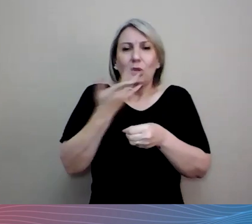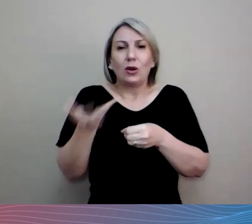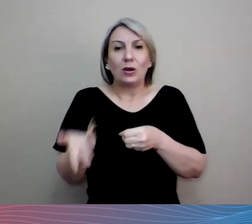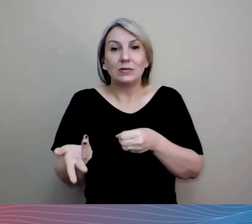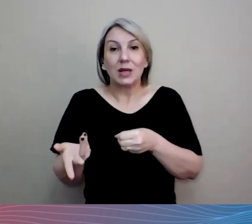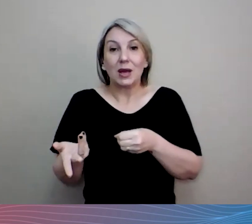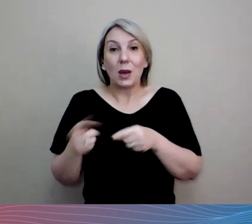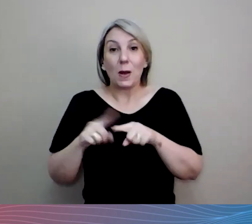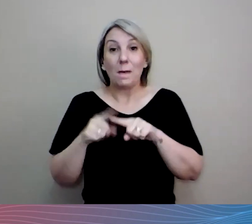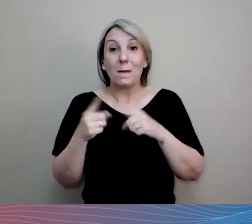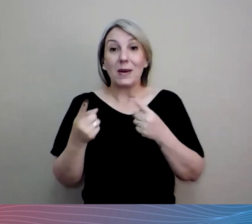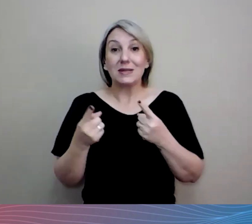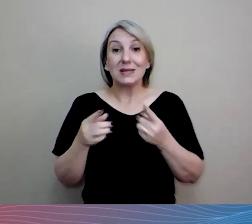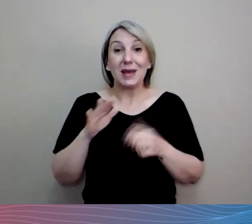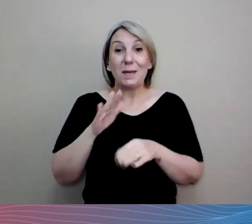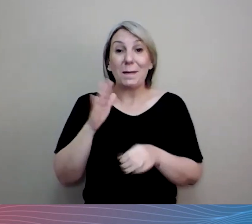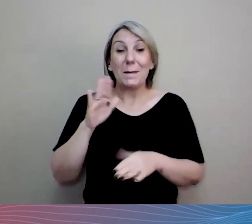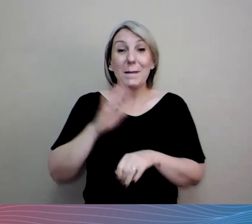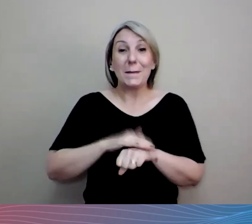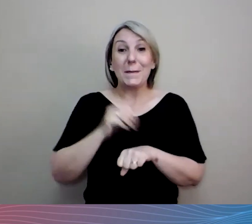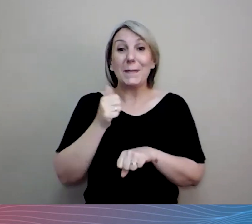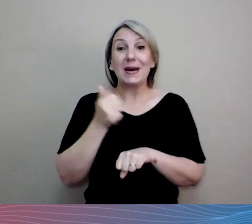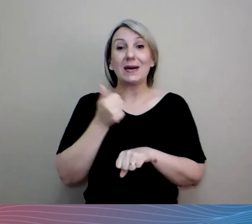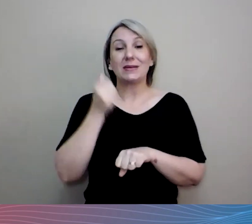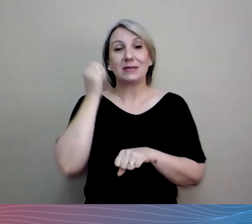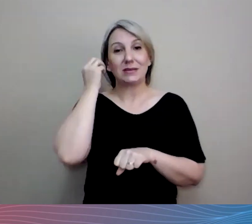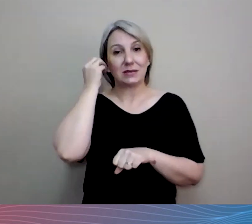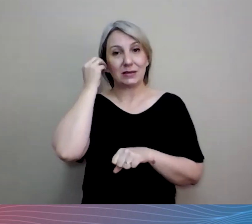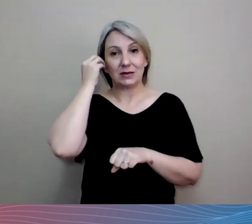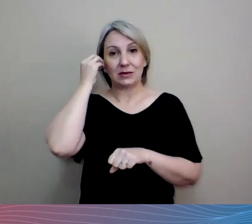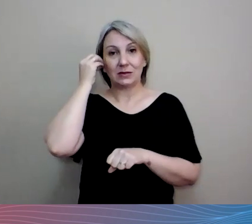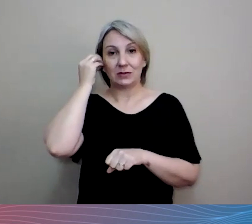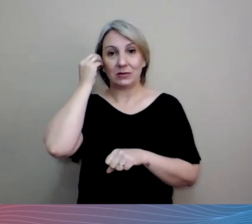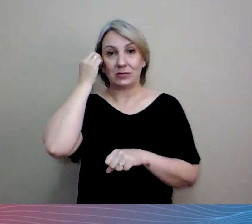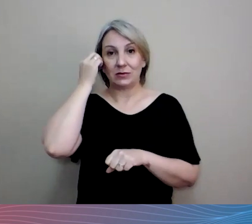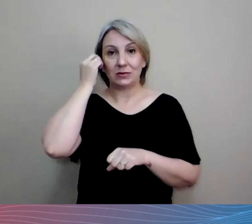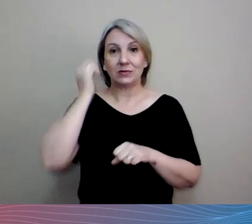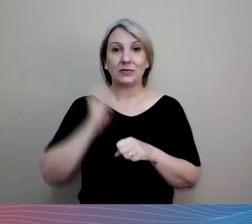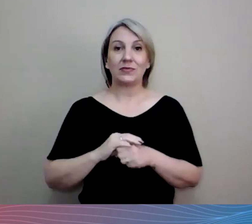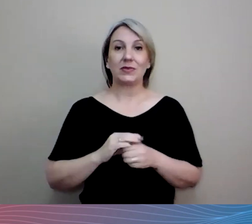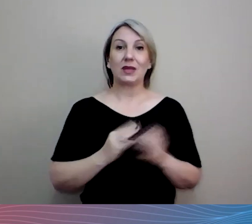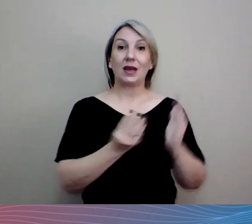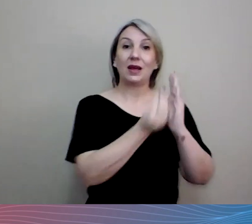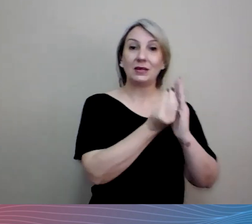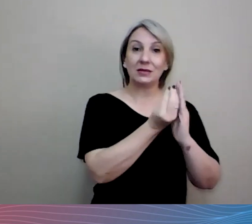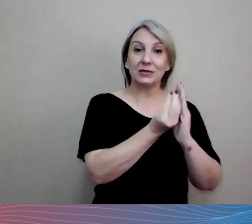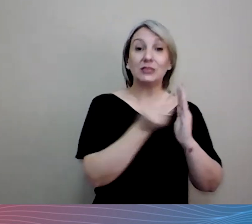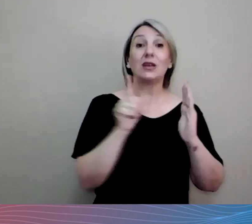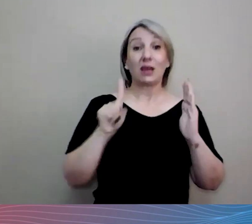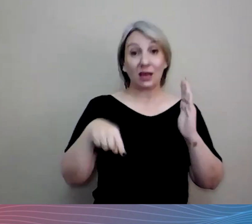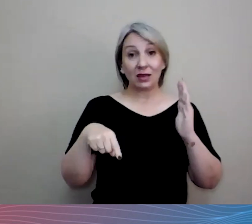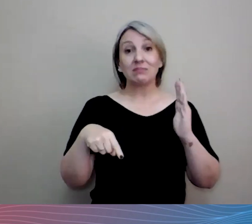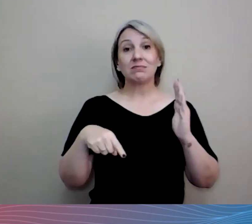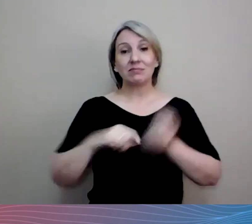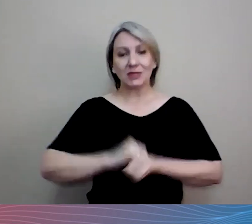a igreja será a plenitude de Cristo e a plenitude de Deus. Por isso,